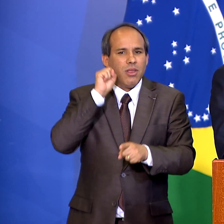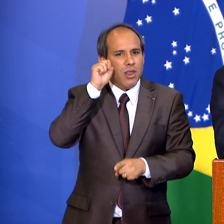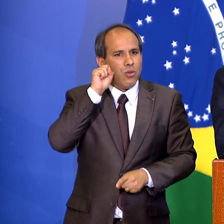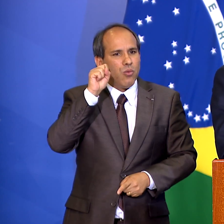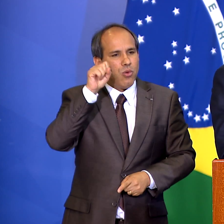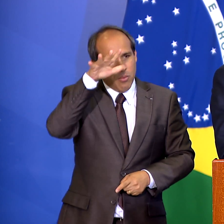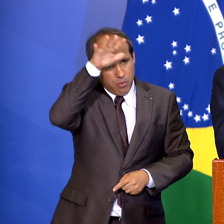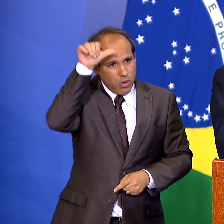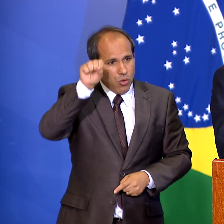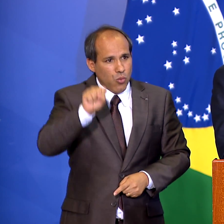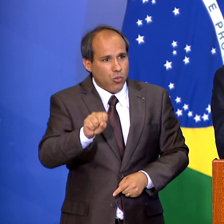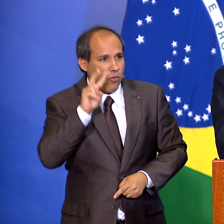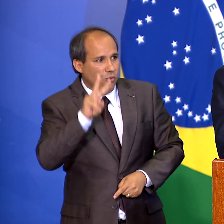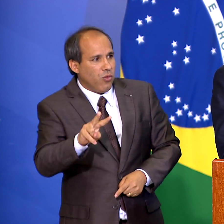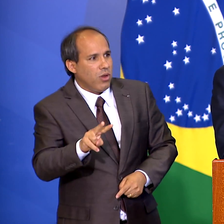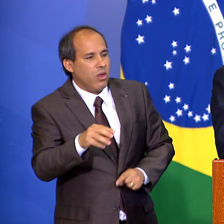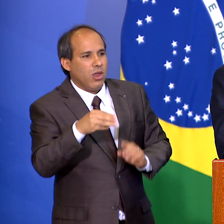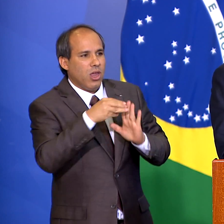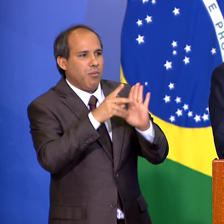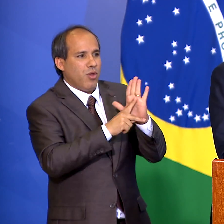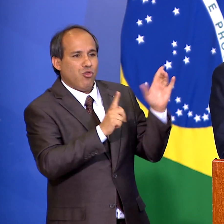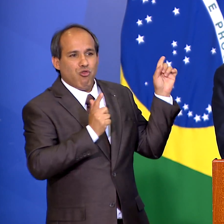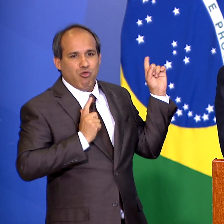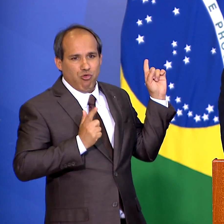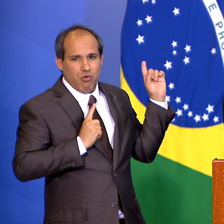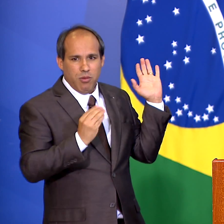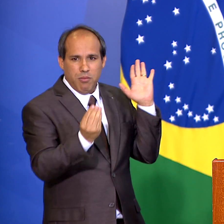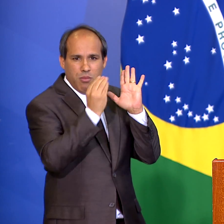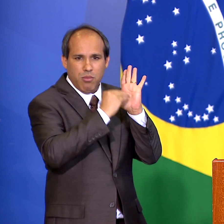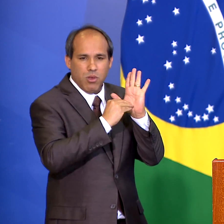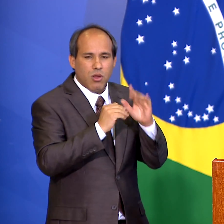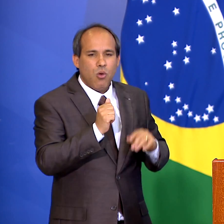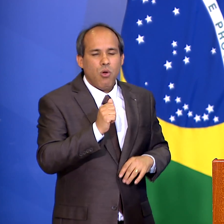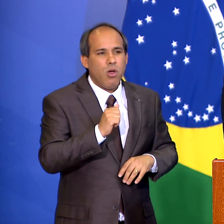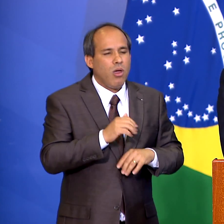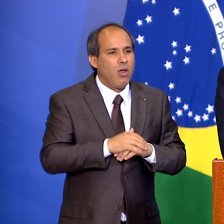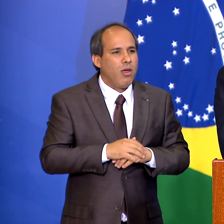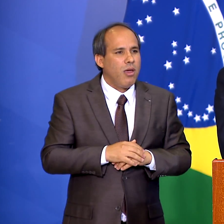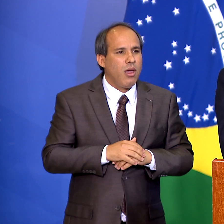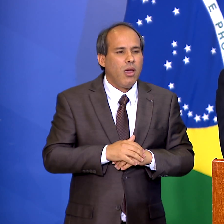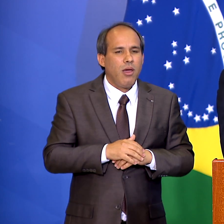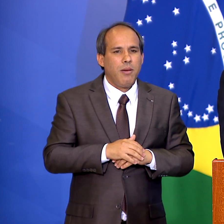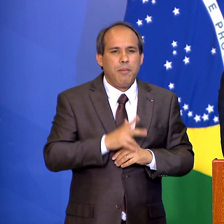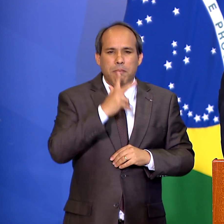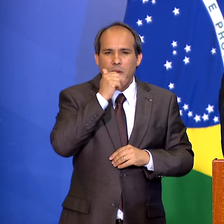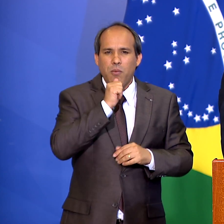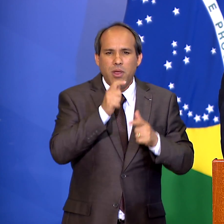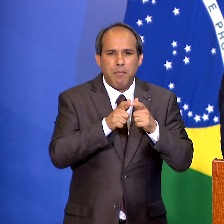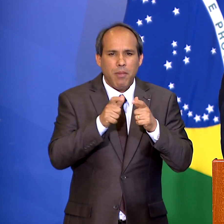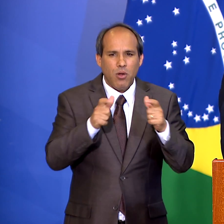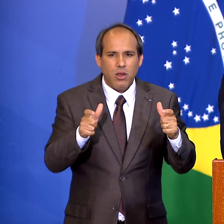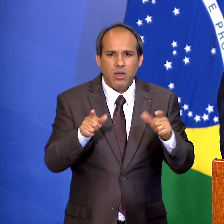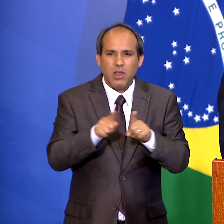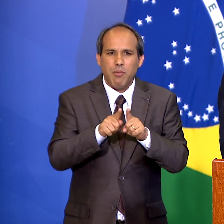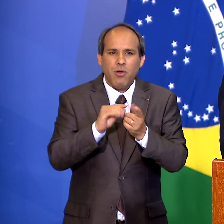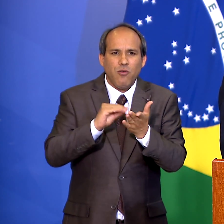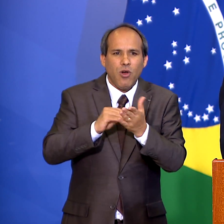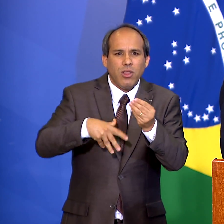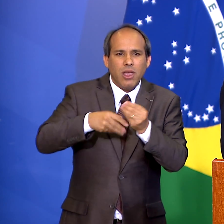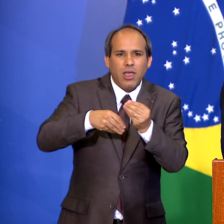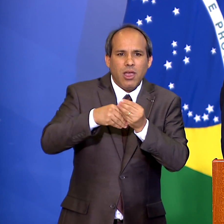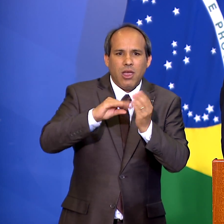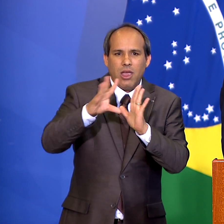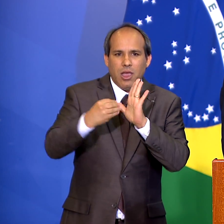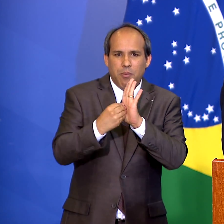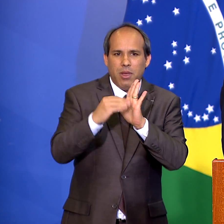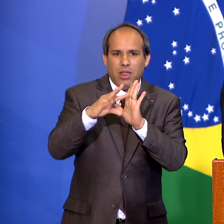MP está lá, pelo que me consta, não tem relator ainda, e parece que ainda não tem emendas. Então, vocês